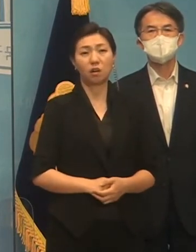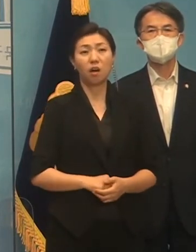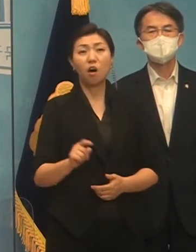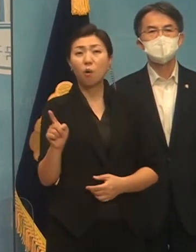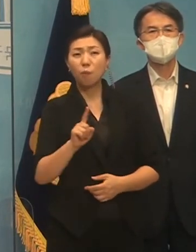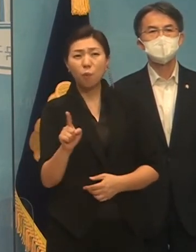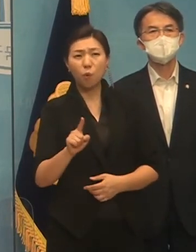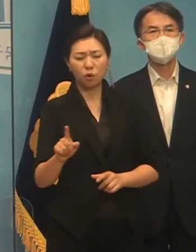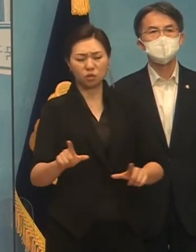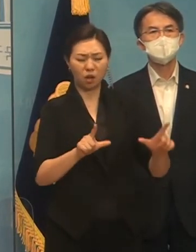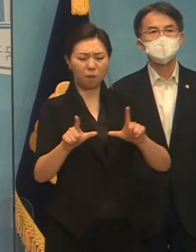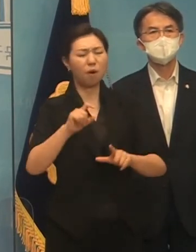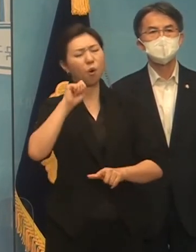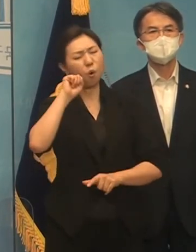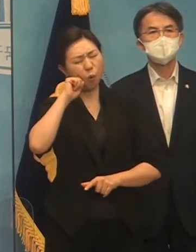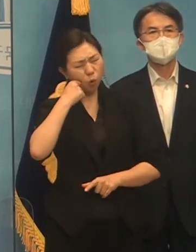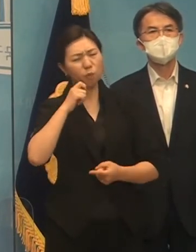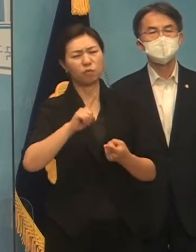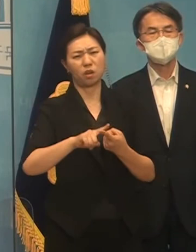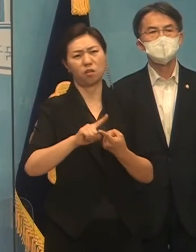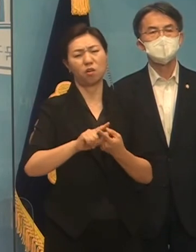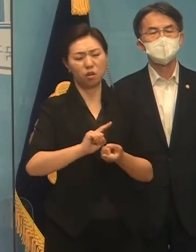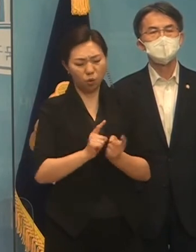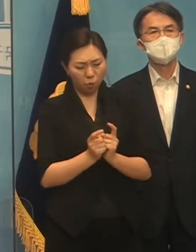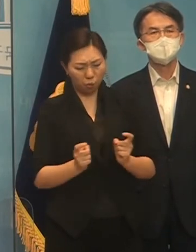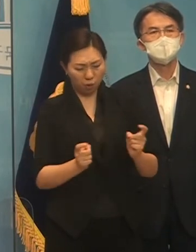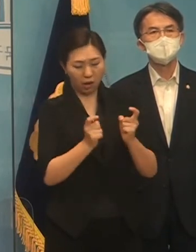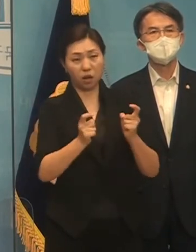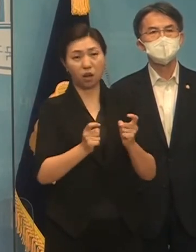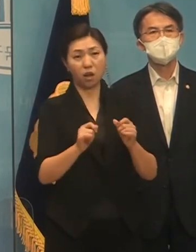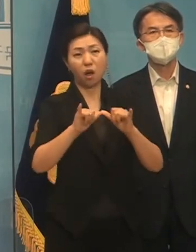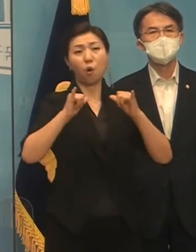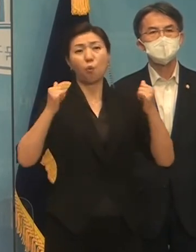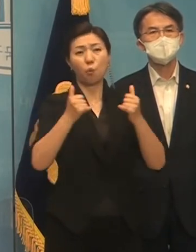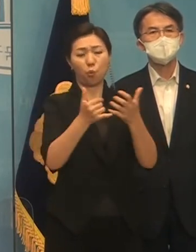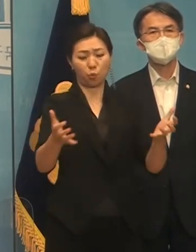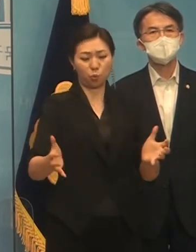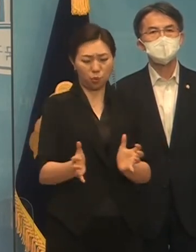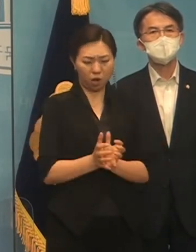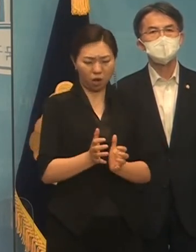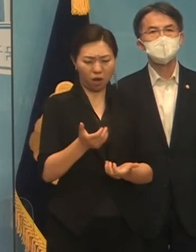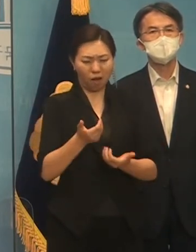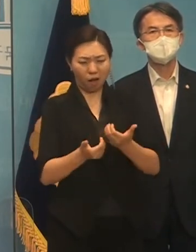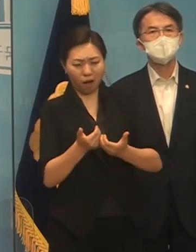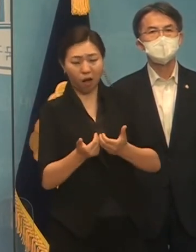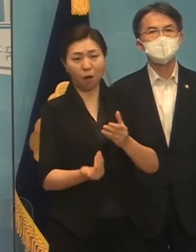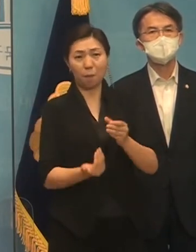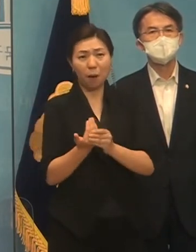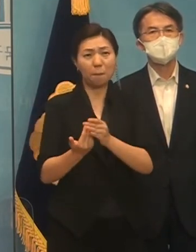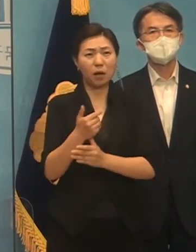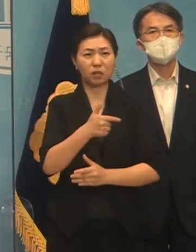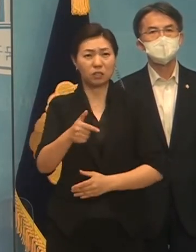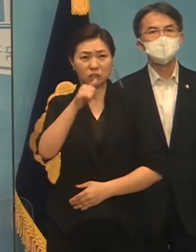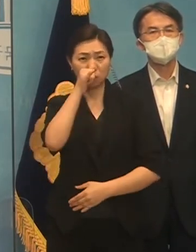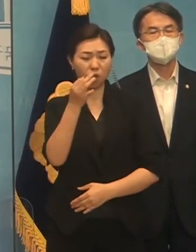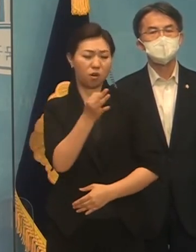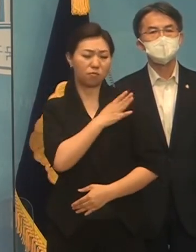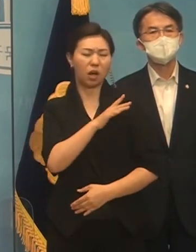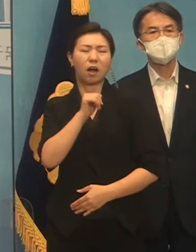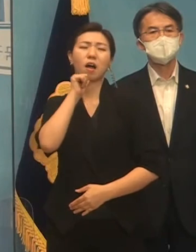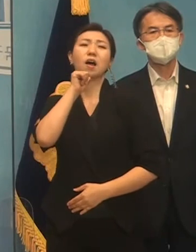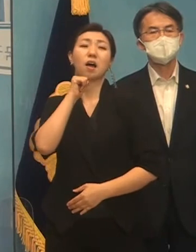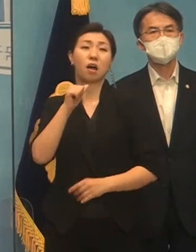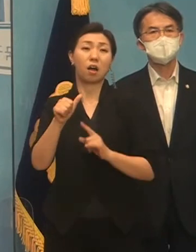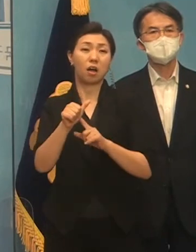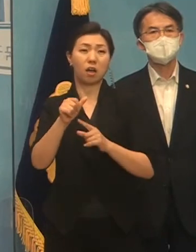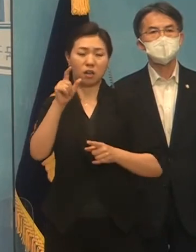어려움입니다. 공동체가 흔들리고 있습니다. 큰 걱정이 아닐 수 없습니다. 빈부격차를 해결해야 합니다.